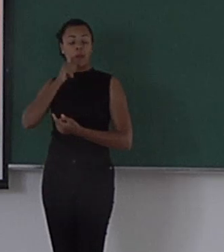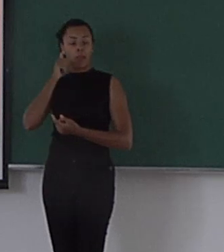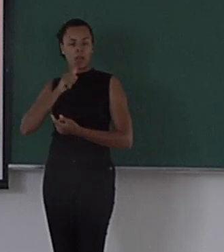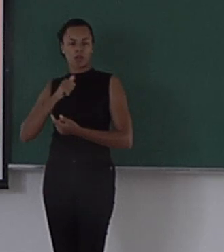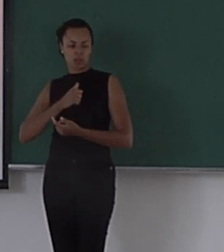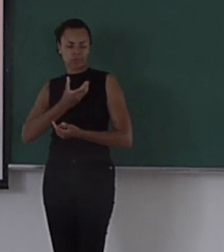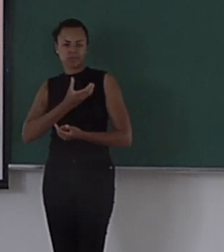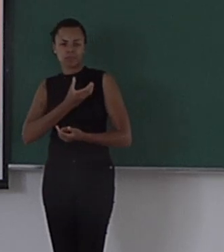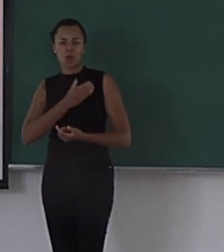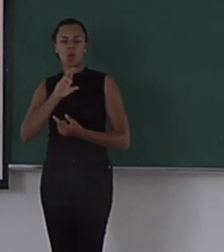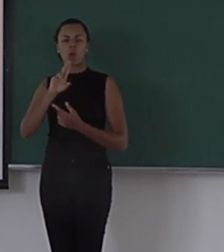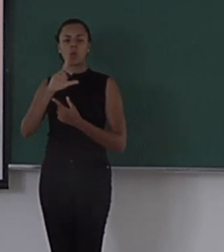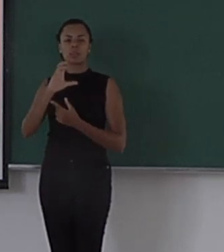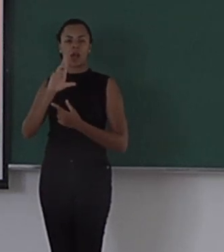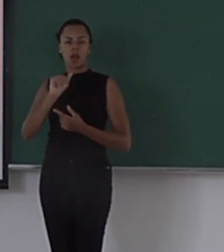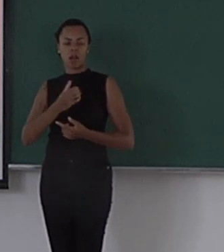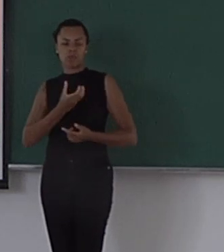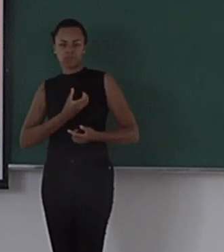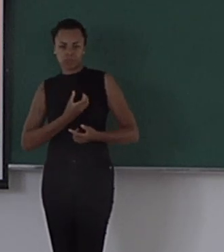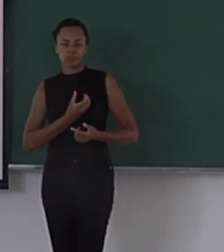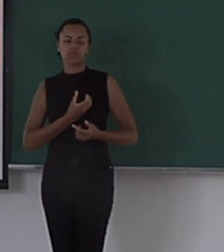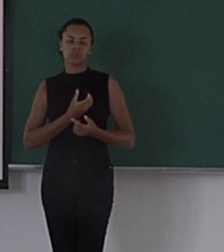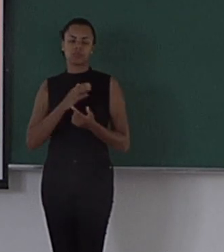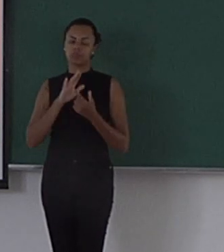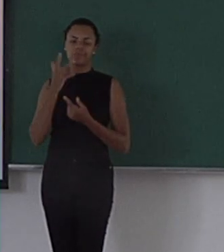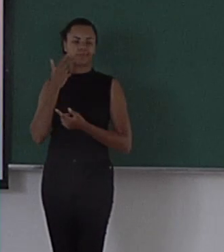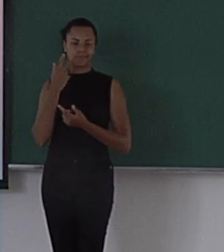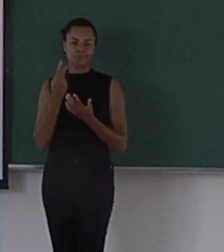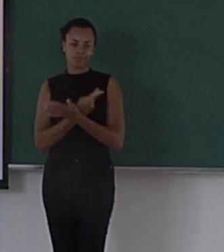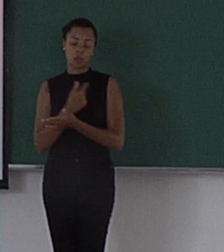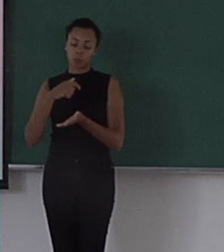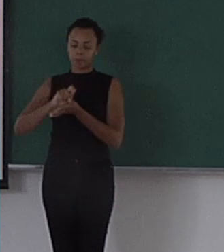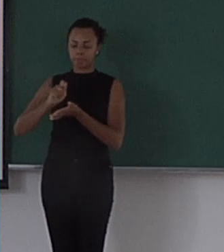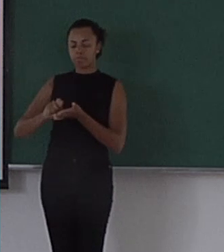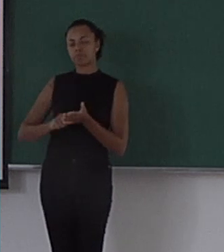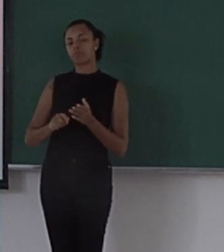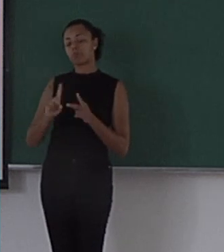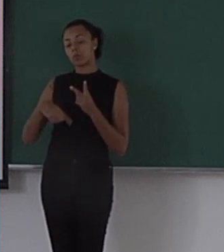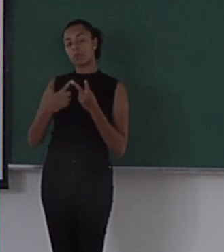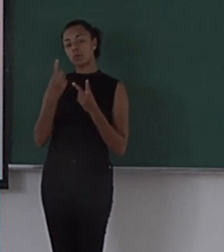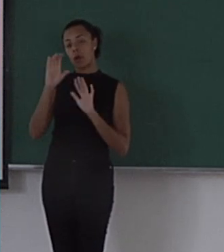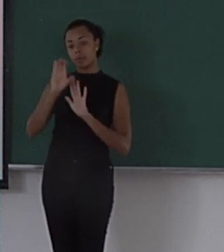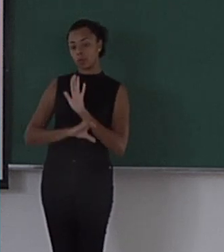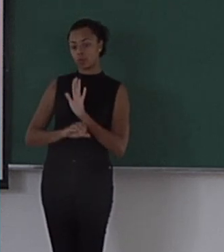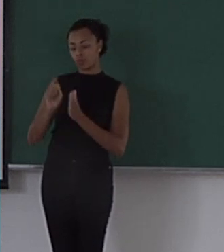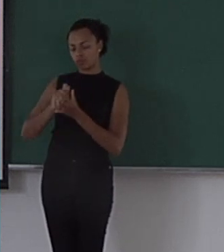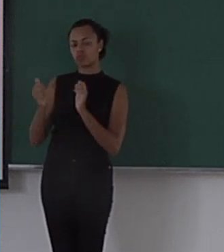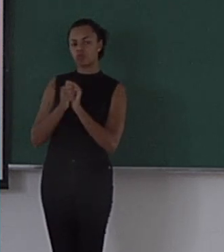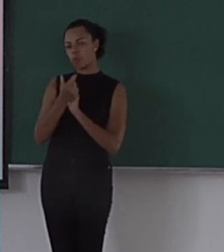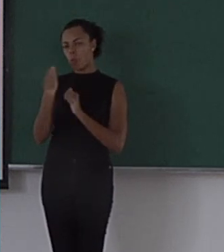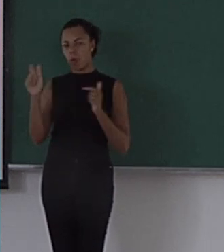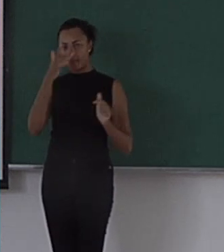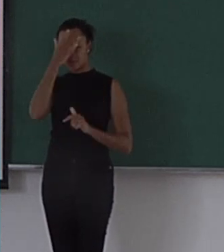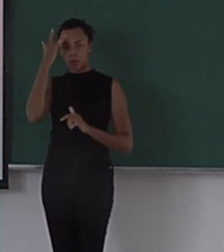tá? É muito frequente as malignizações das queimaduras. Esse é um outro capítulo, também que ele escreveu junto com outras pessoas,